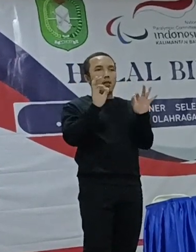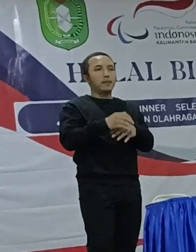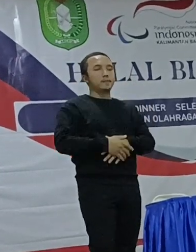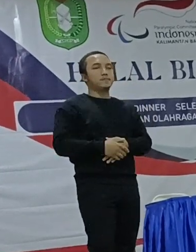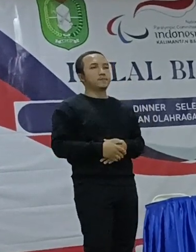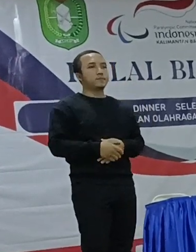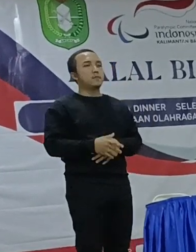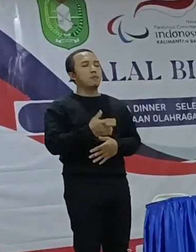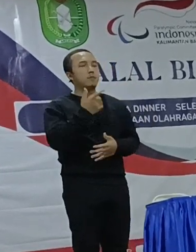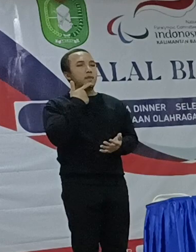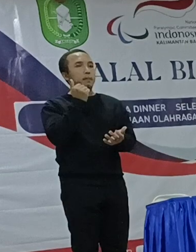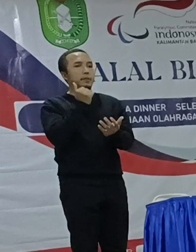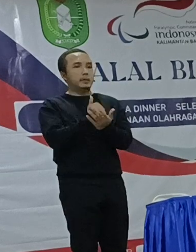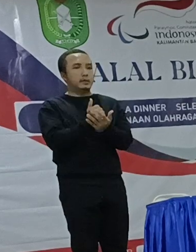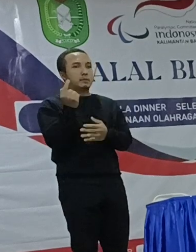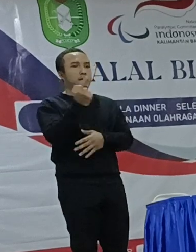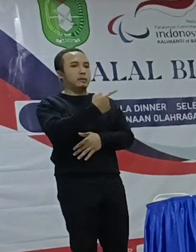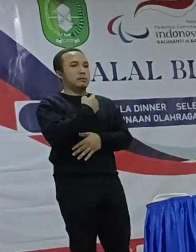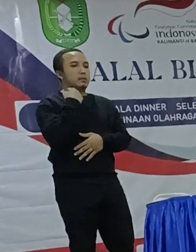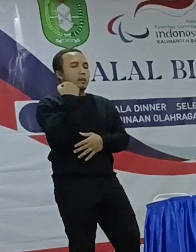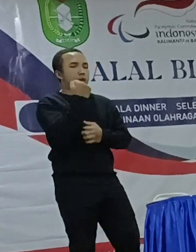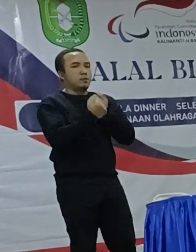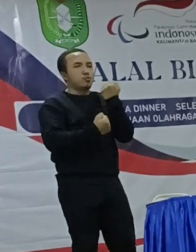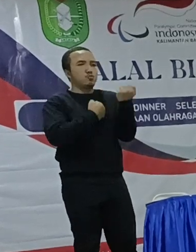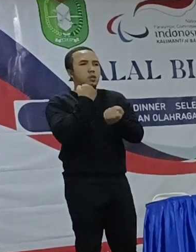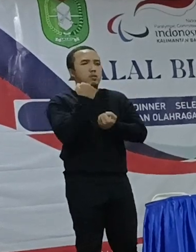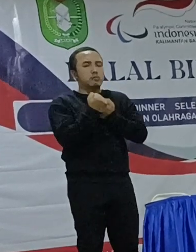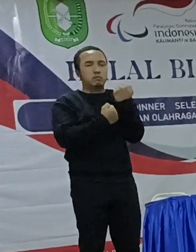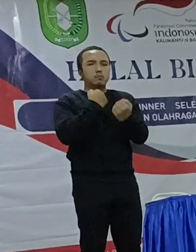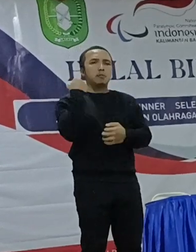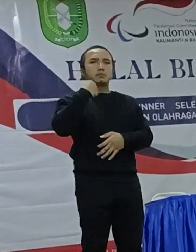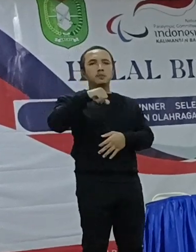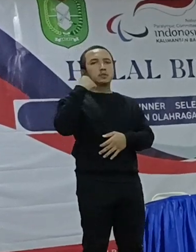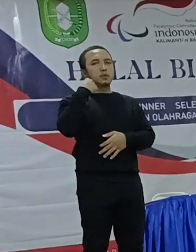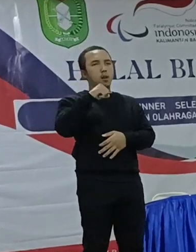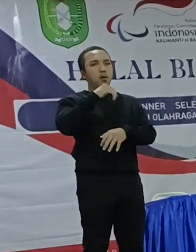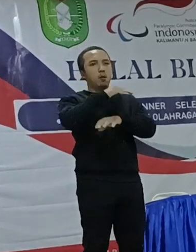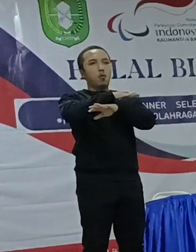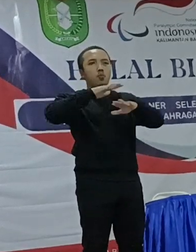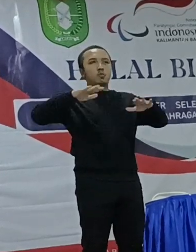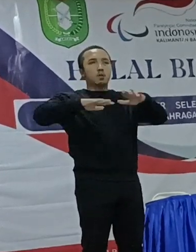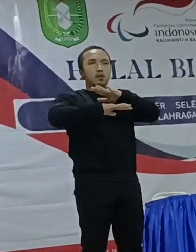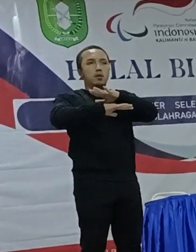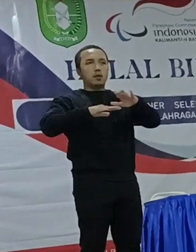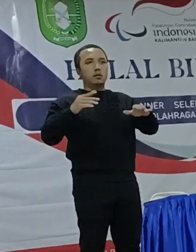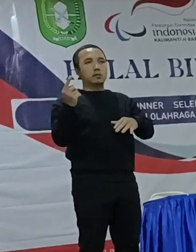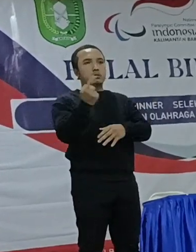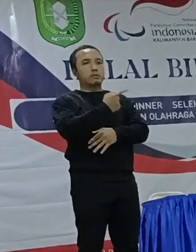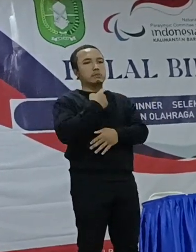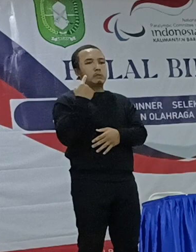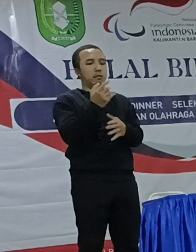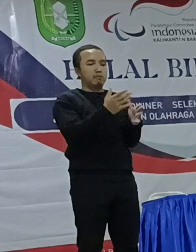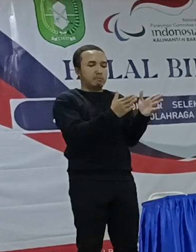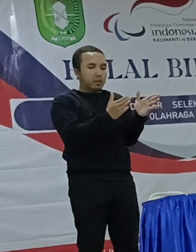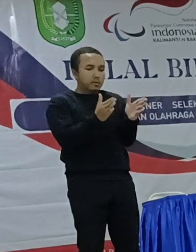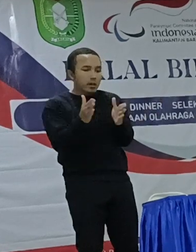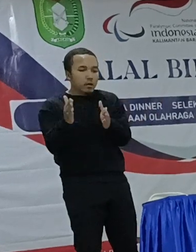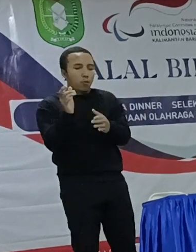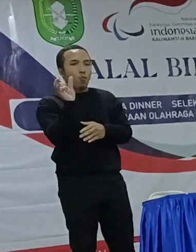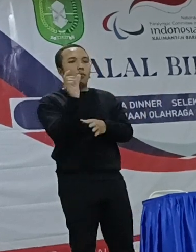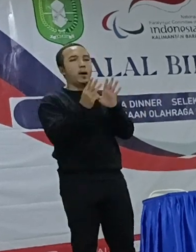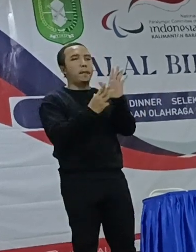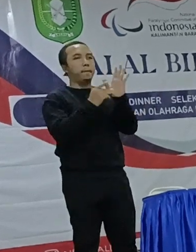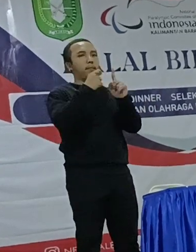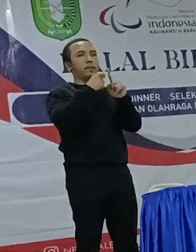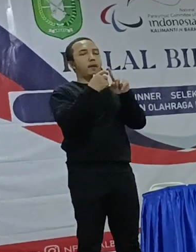Itu yang paling penting. Jadi yang tidak bisa olahraga kita alihkan kepada nanti Bapak Ibu dari